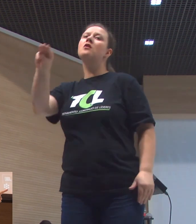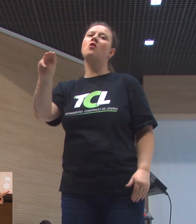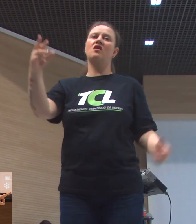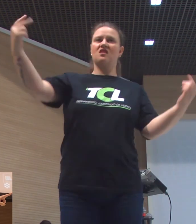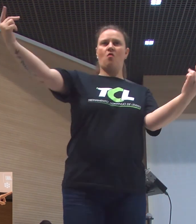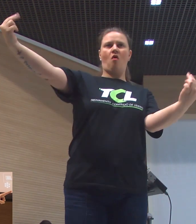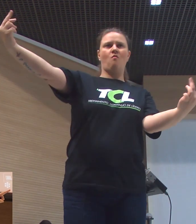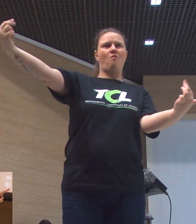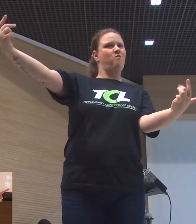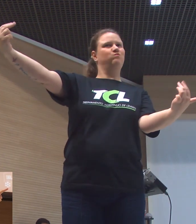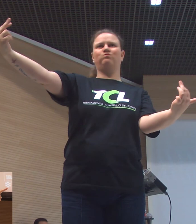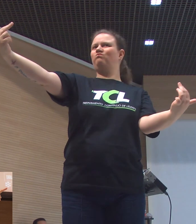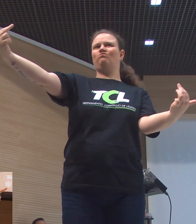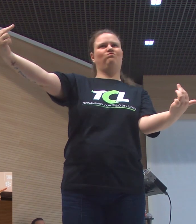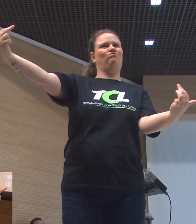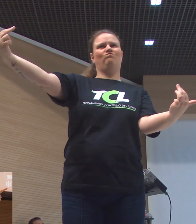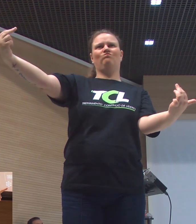É uma questão de caráter.